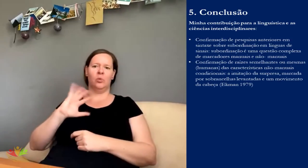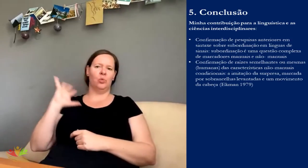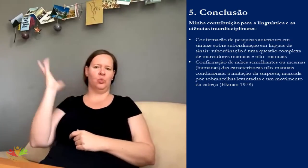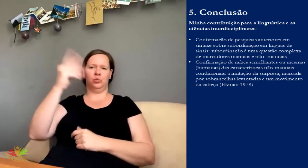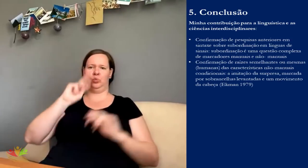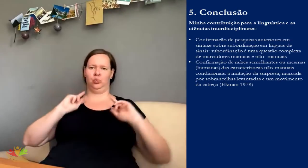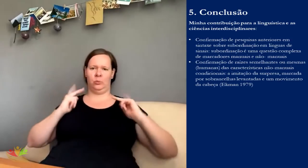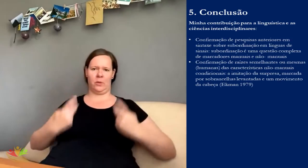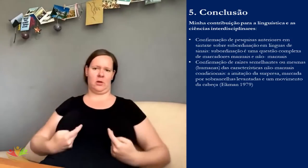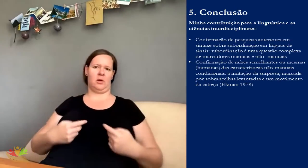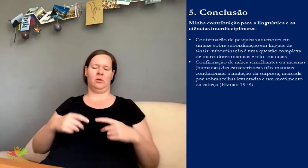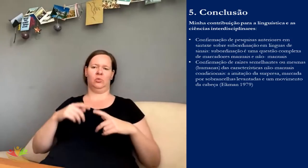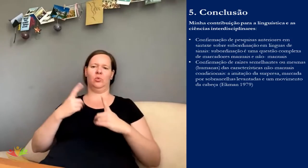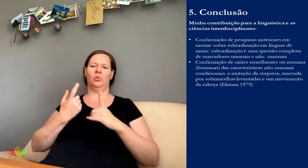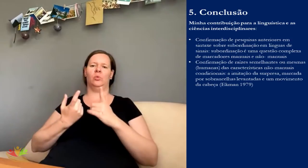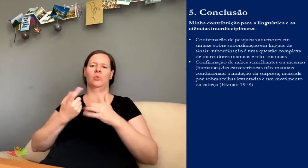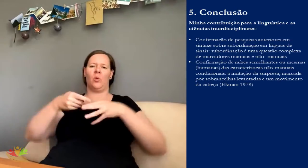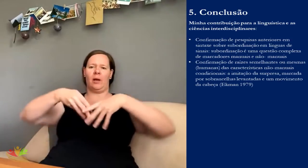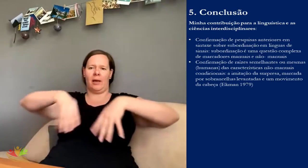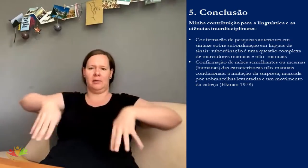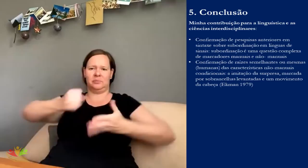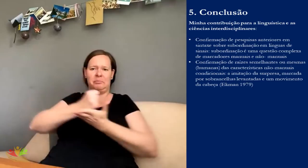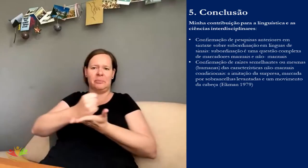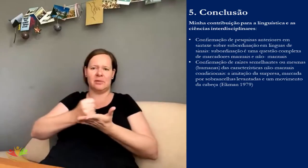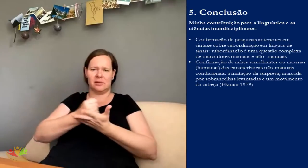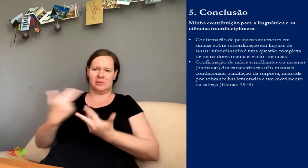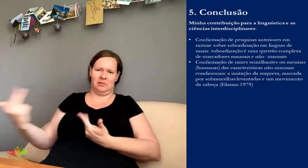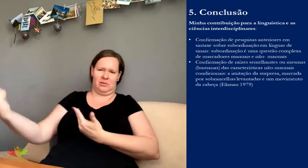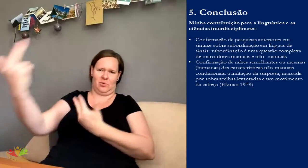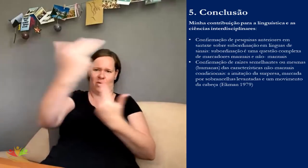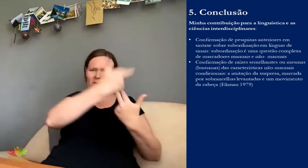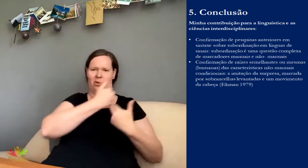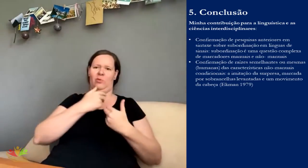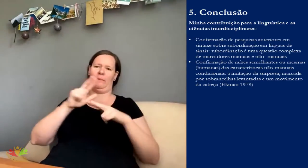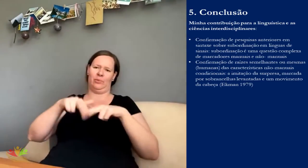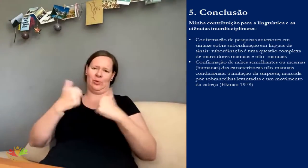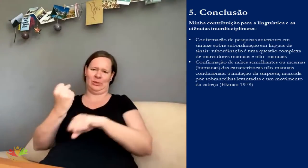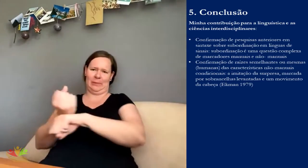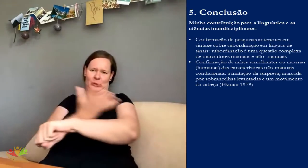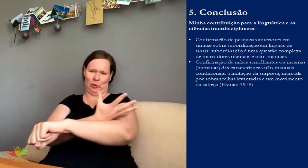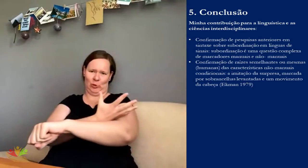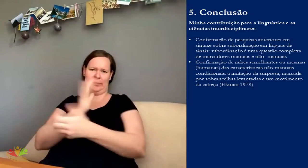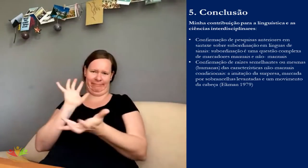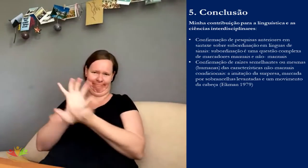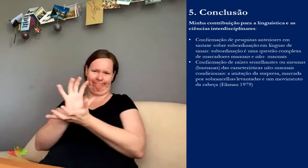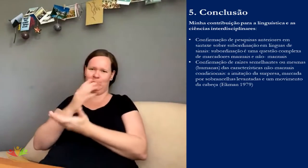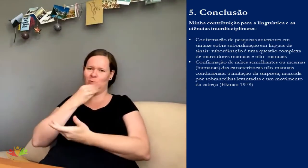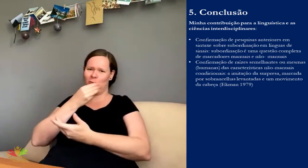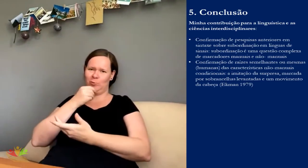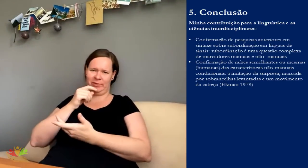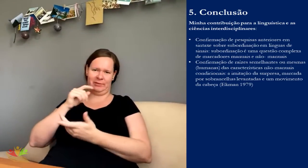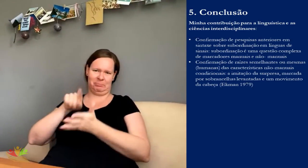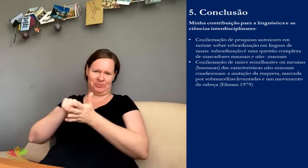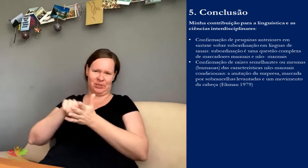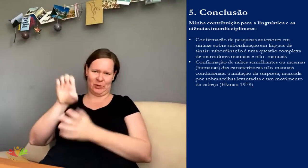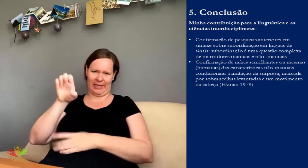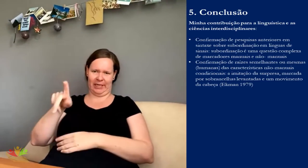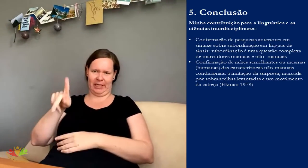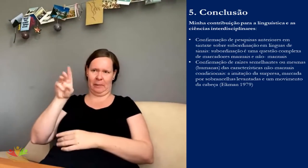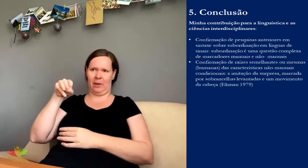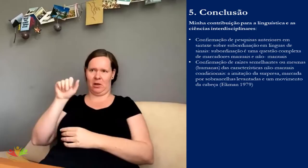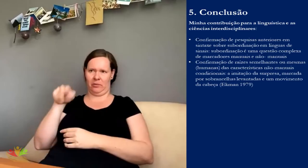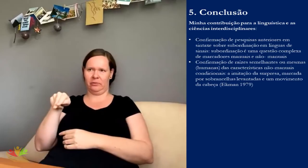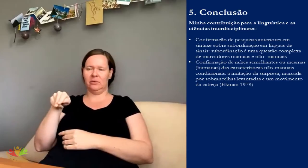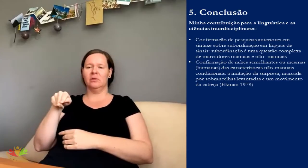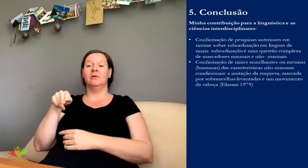de marcas não manuais. Também a gente pode confirmar, através da minha pesquisa, o fato de que existe alguma coisa,